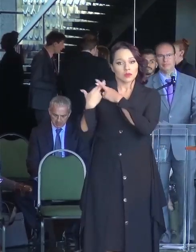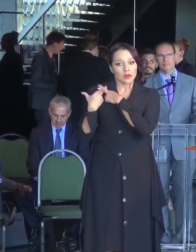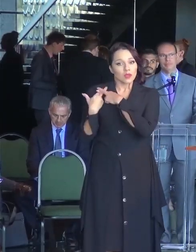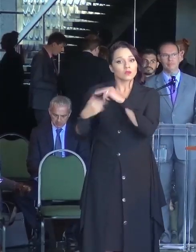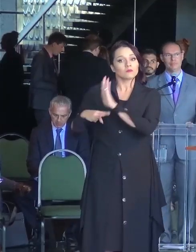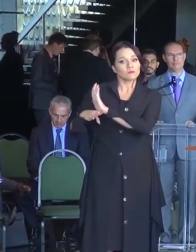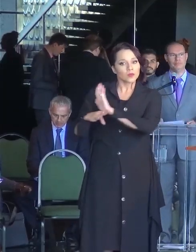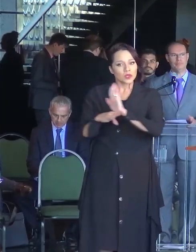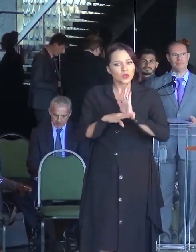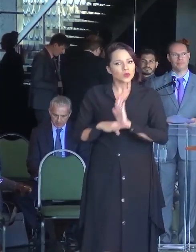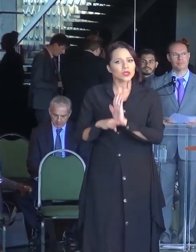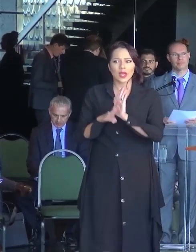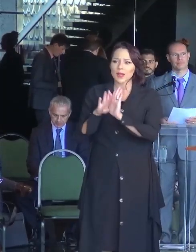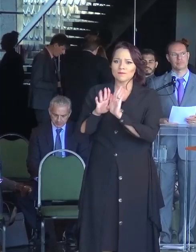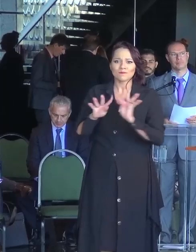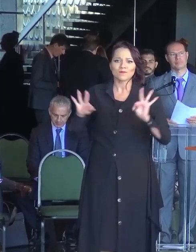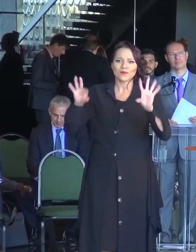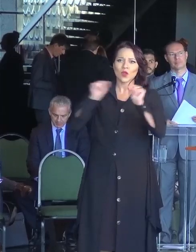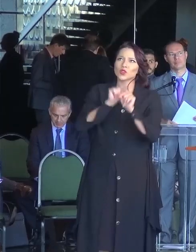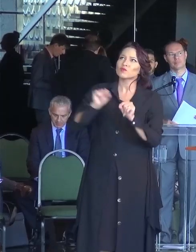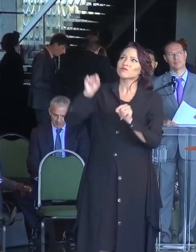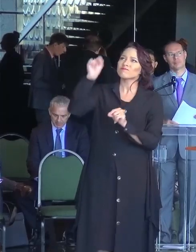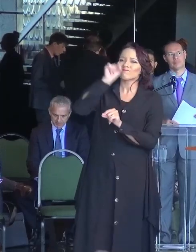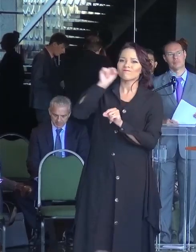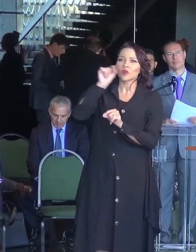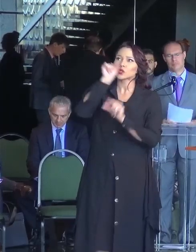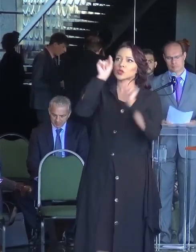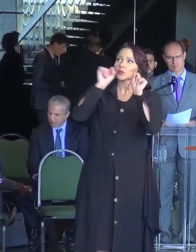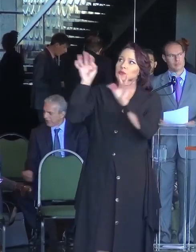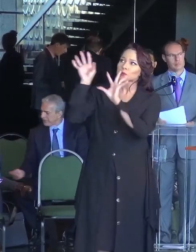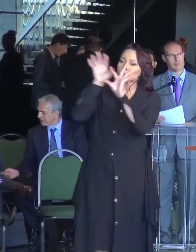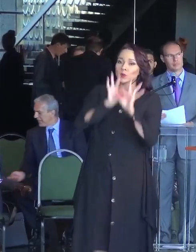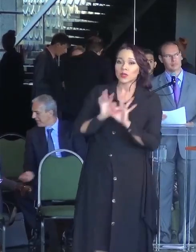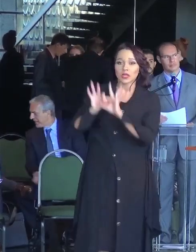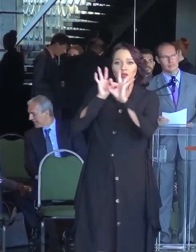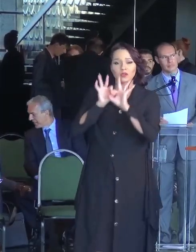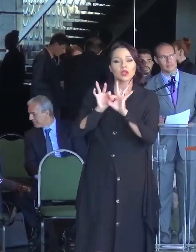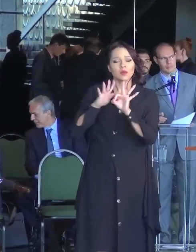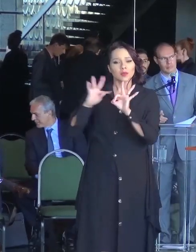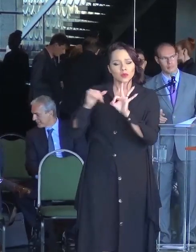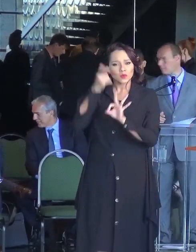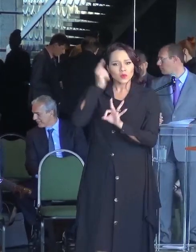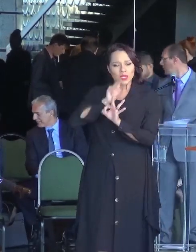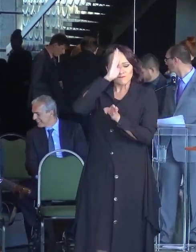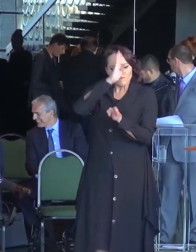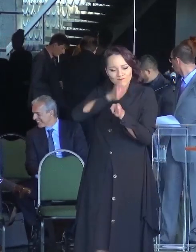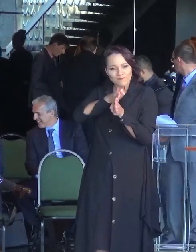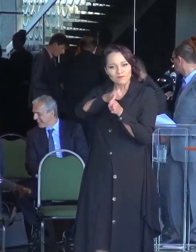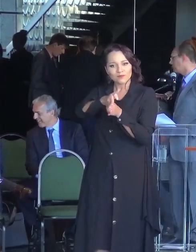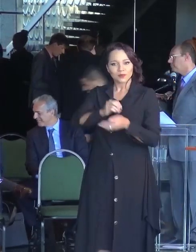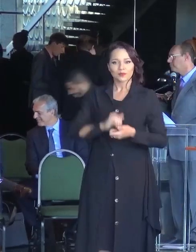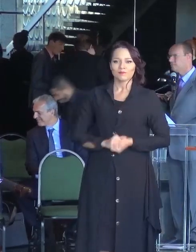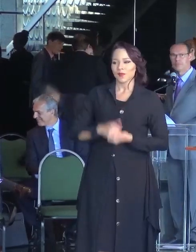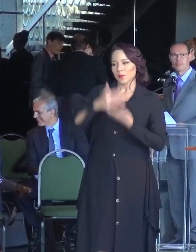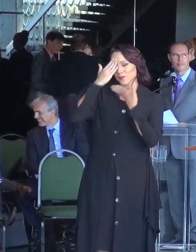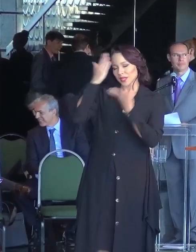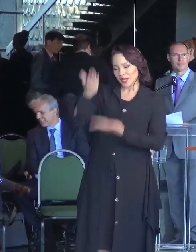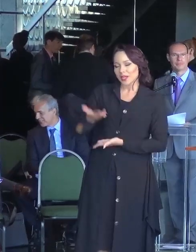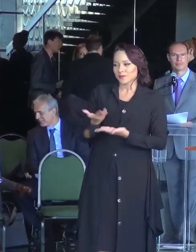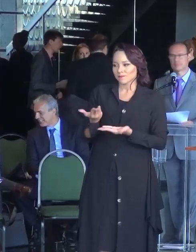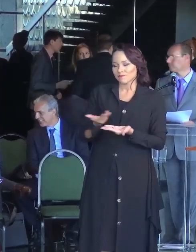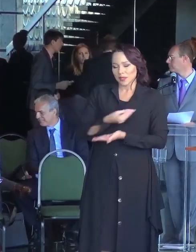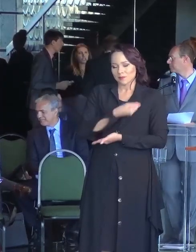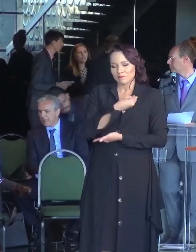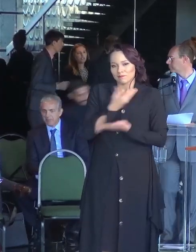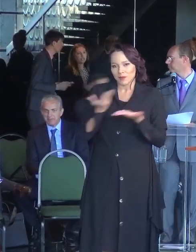nos ajudar a unificar essa força para caminharmos no mesmo sentido. Muito obrigado pela presença